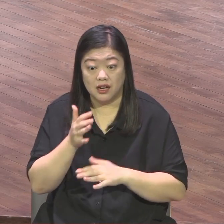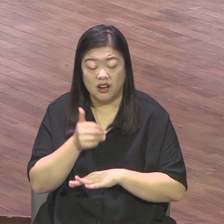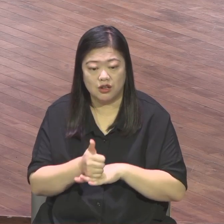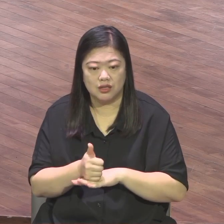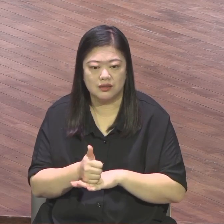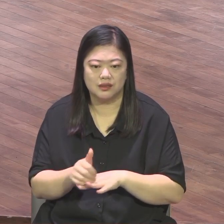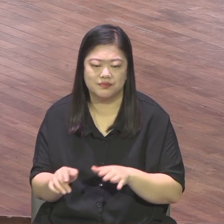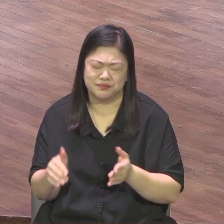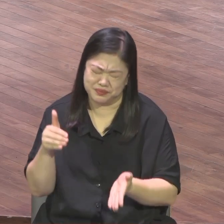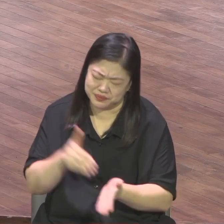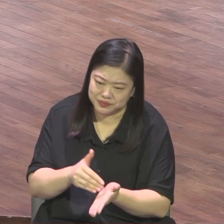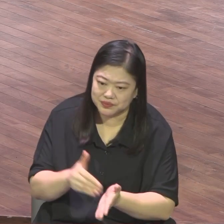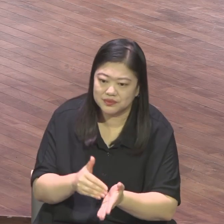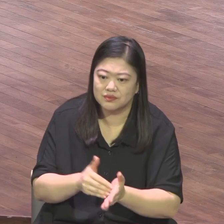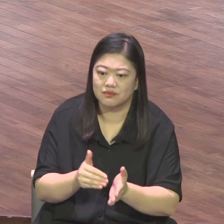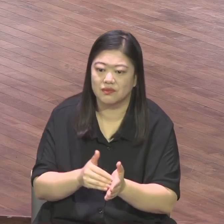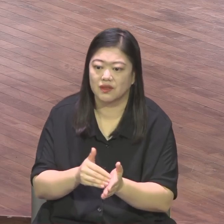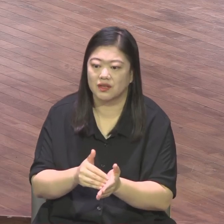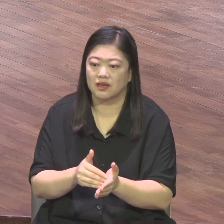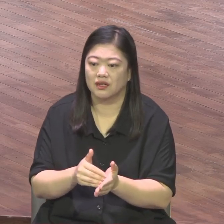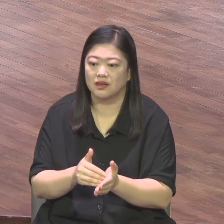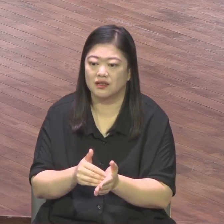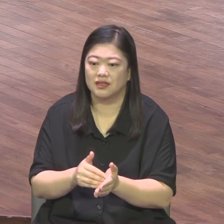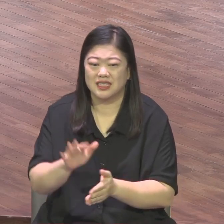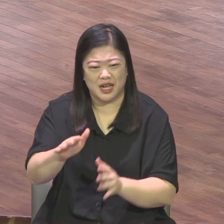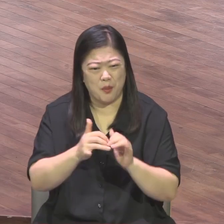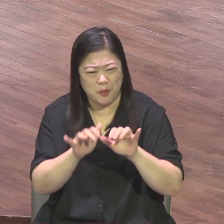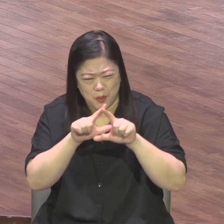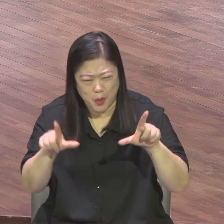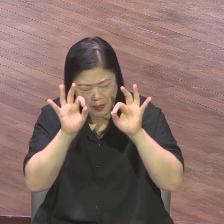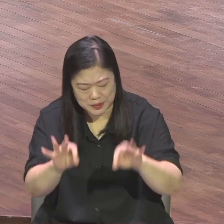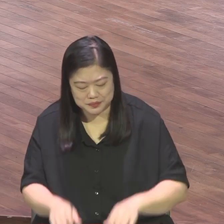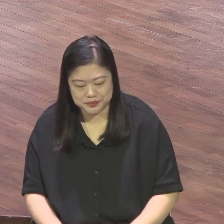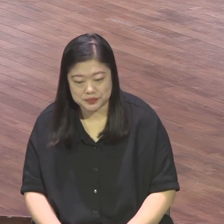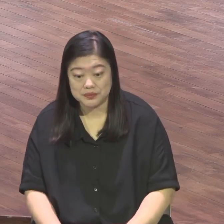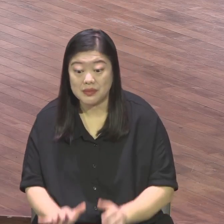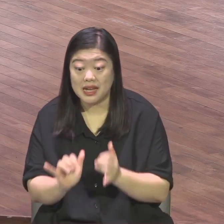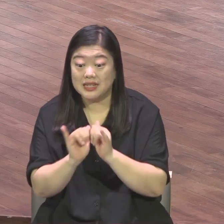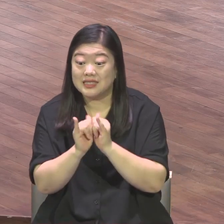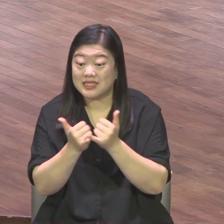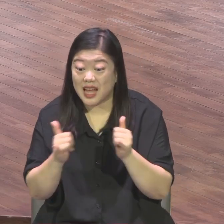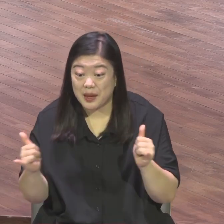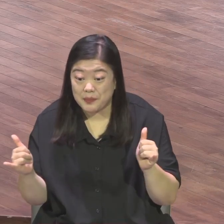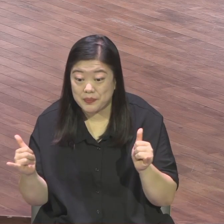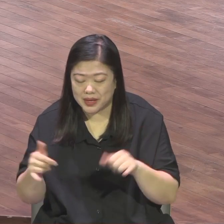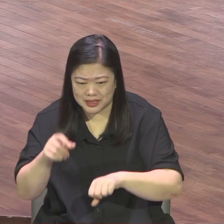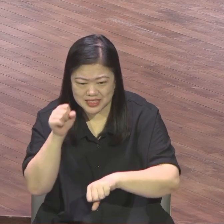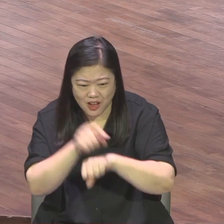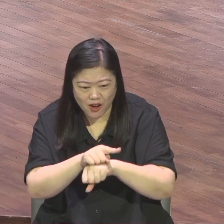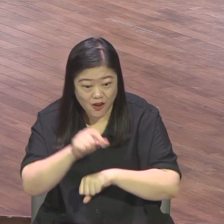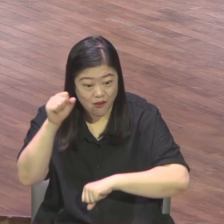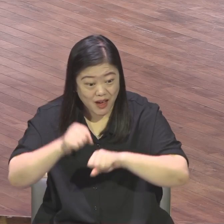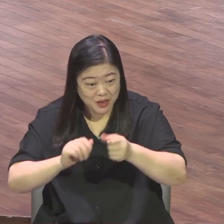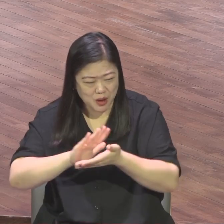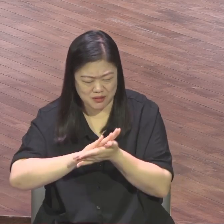그 사실 이후로 왜 사람이 변화가 안 되느냐? 예수가 살았는지 죽었는지 있는지